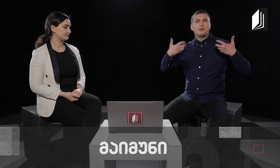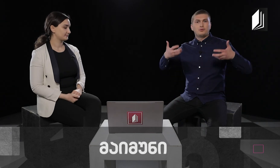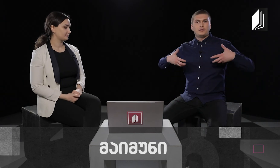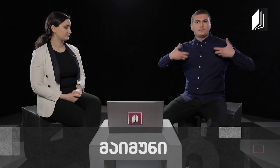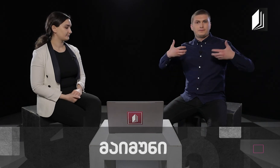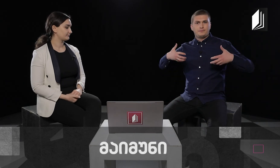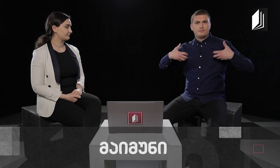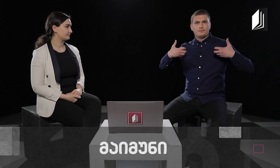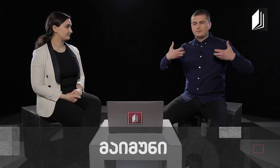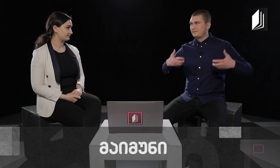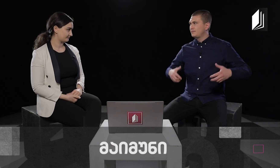მაიმუნი.